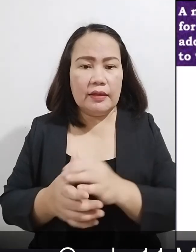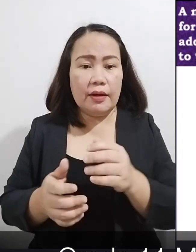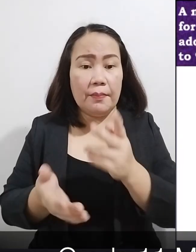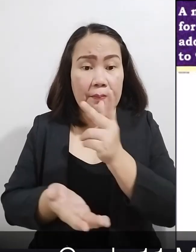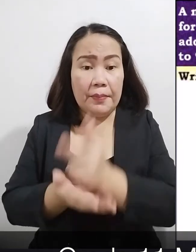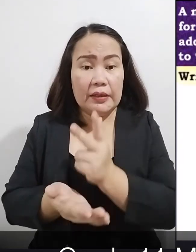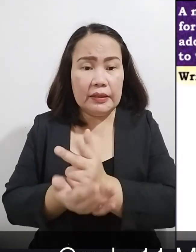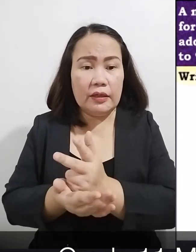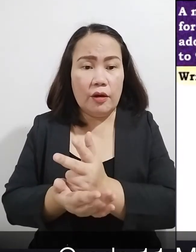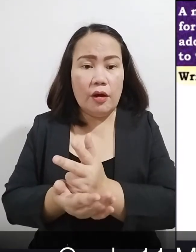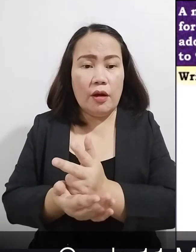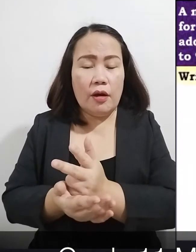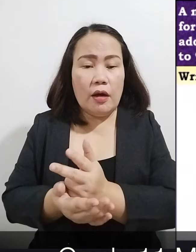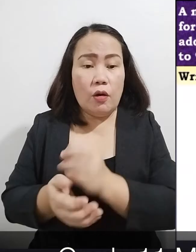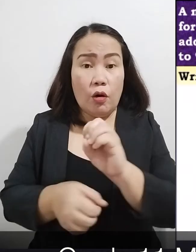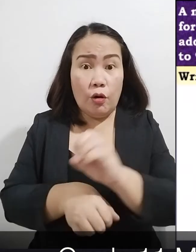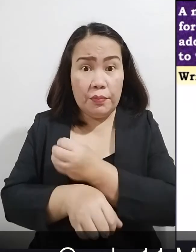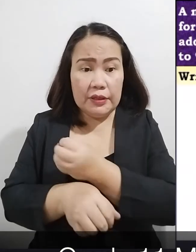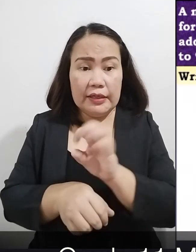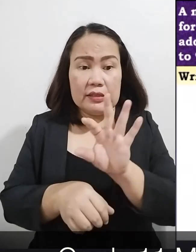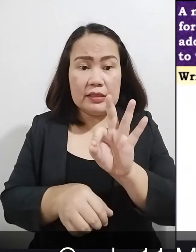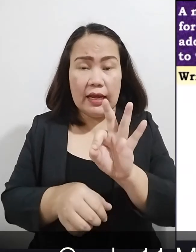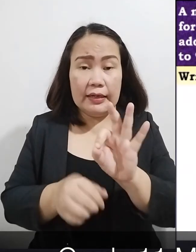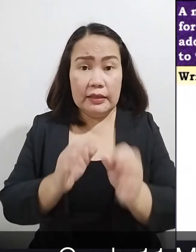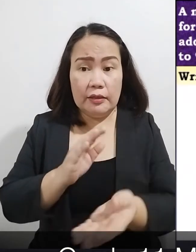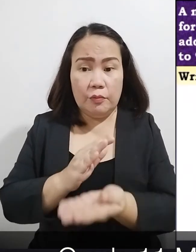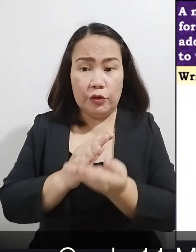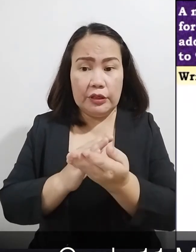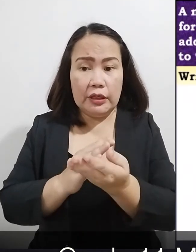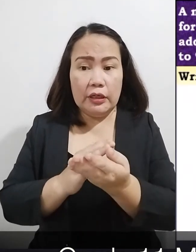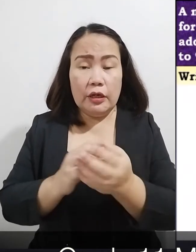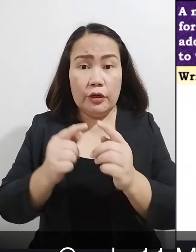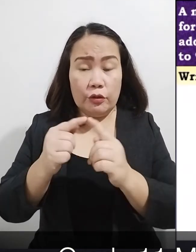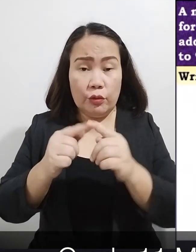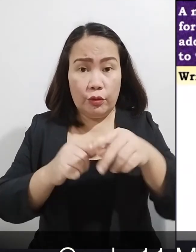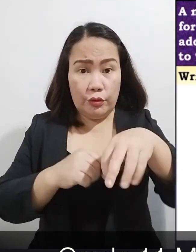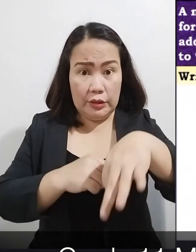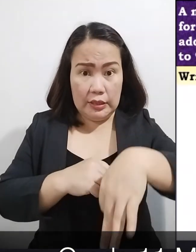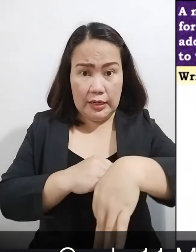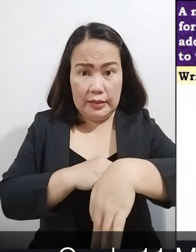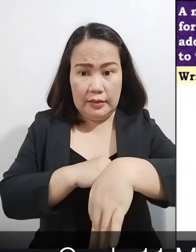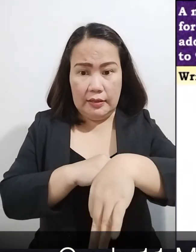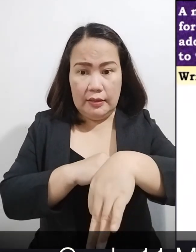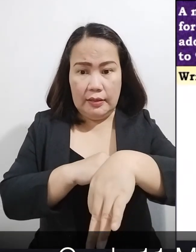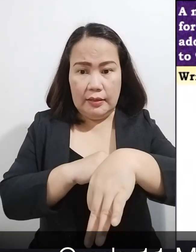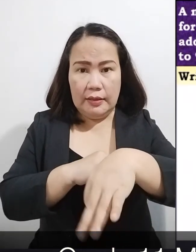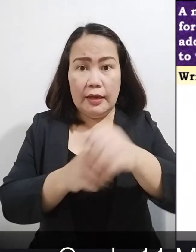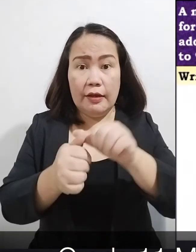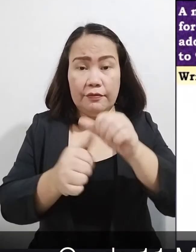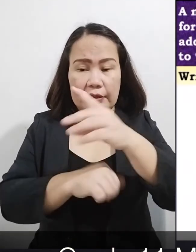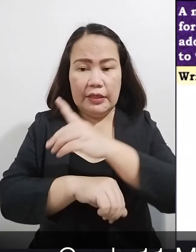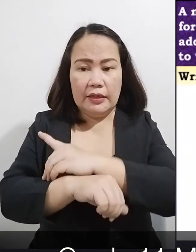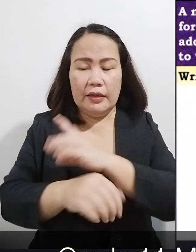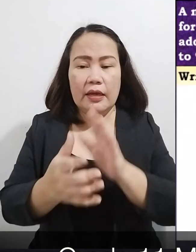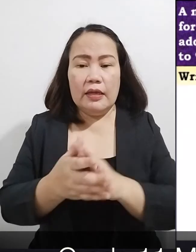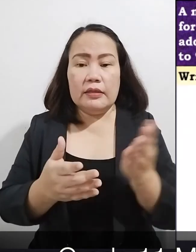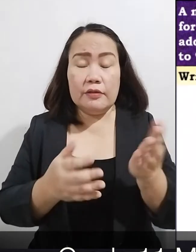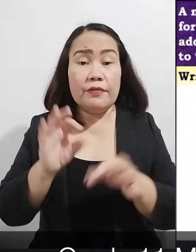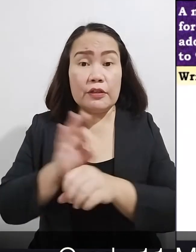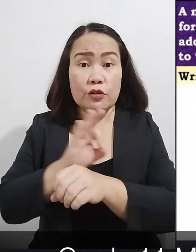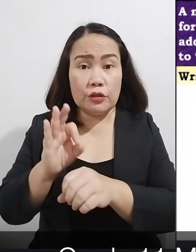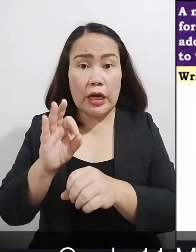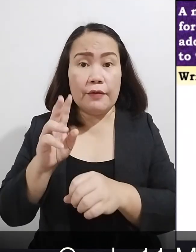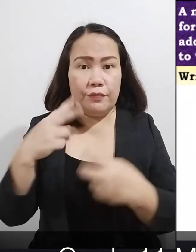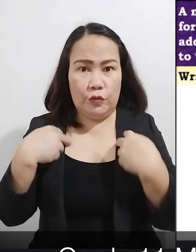every day. So write a function rule for the problem. Ito ay piecewise function na may dalawang piraso.